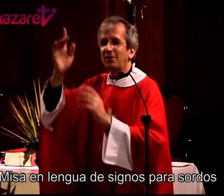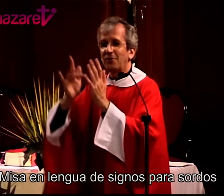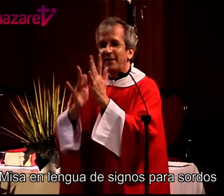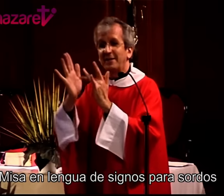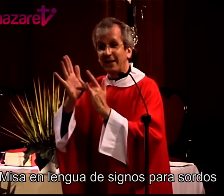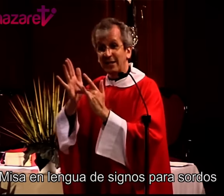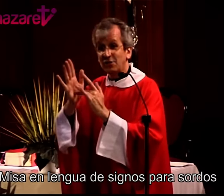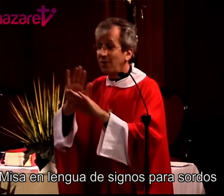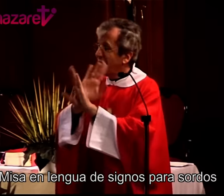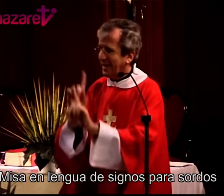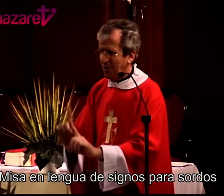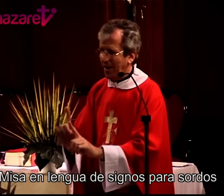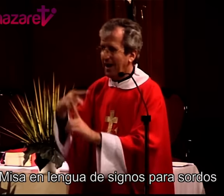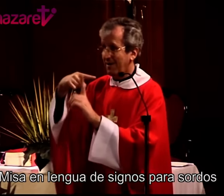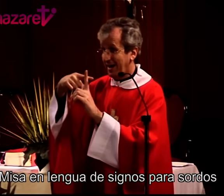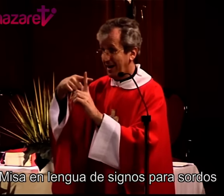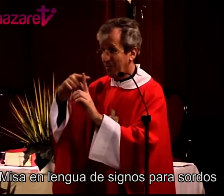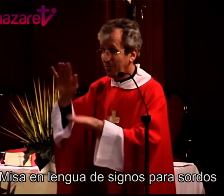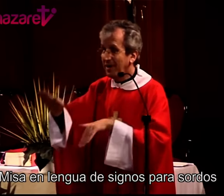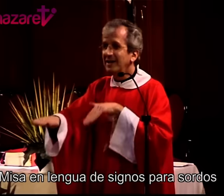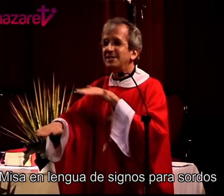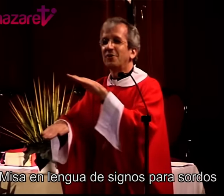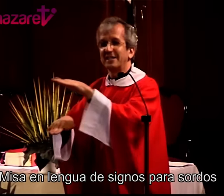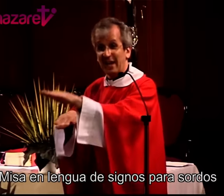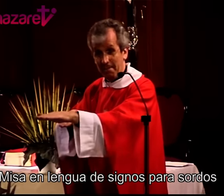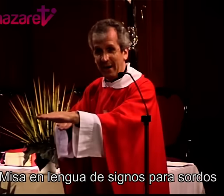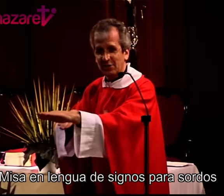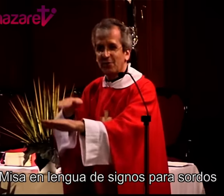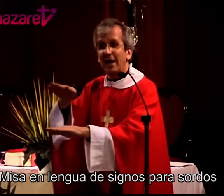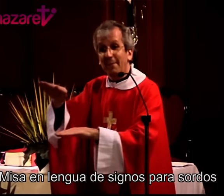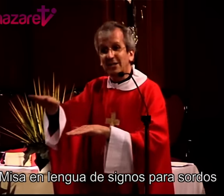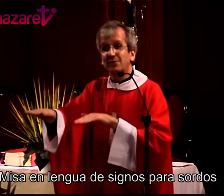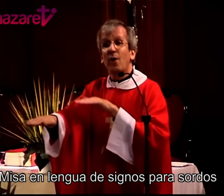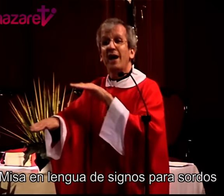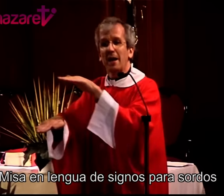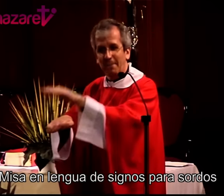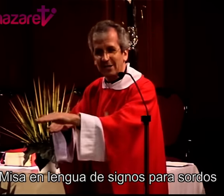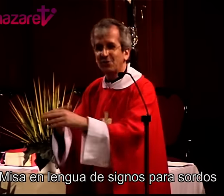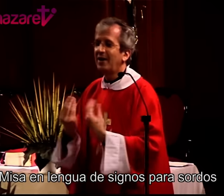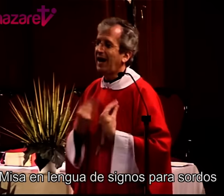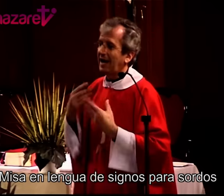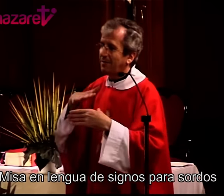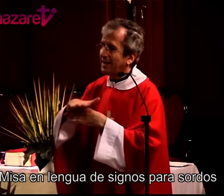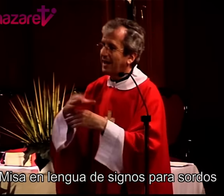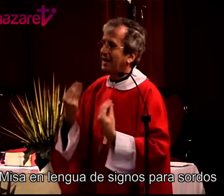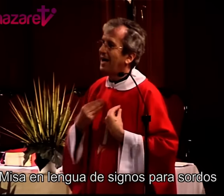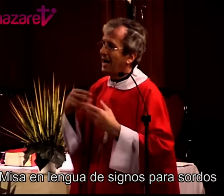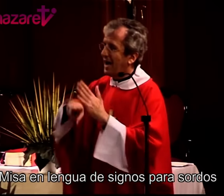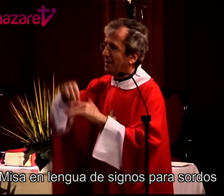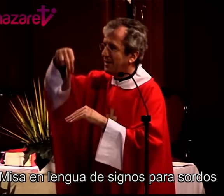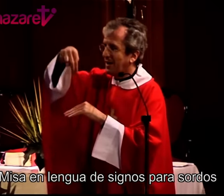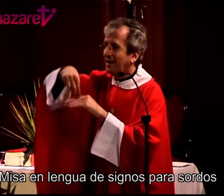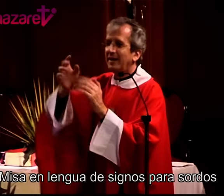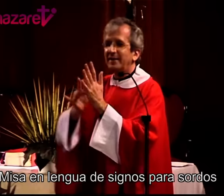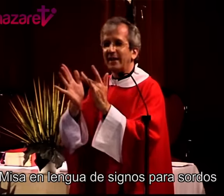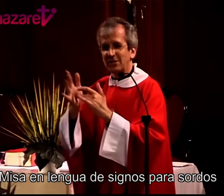la victoria de Cristo, que no acaba en la cruz, sino que es la Pascua, el paso a la vida eterna, a